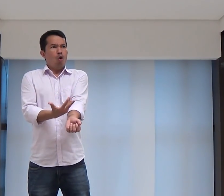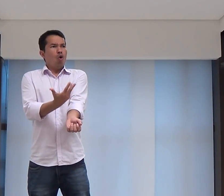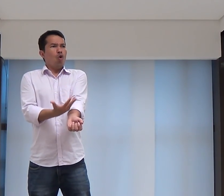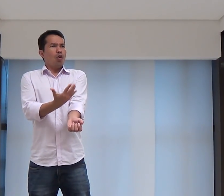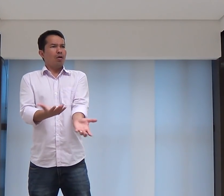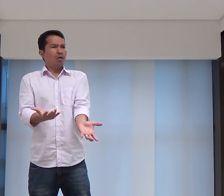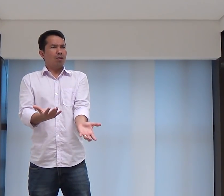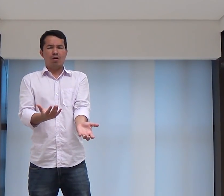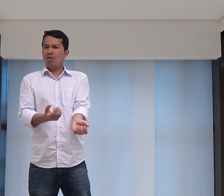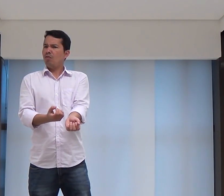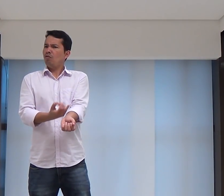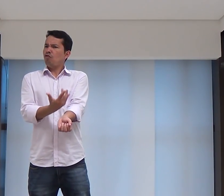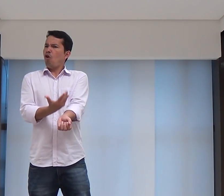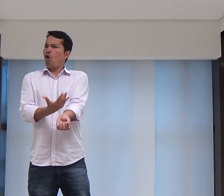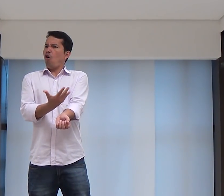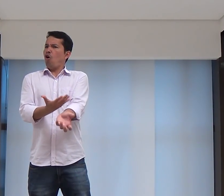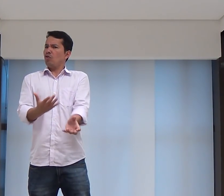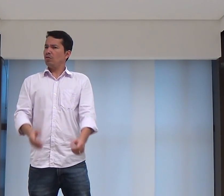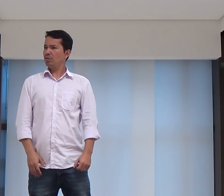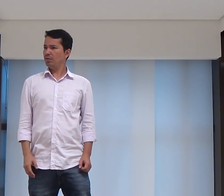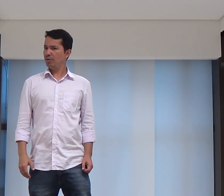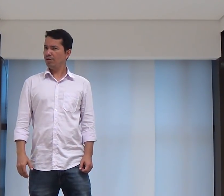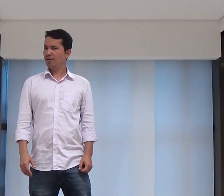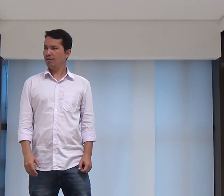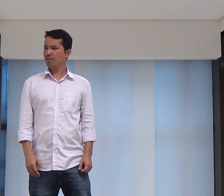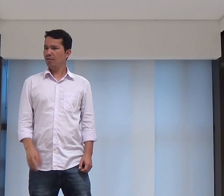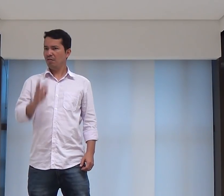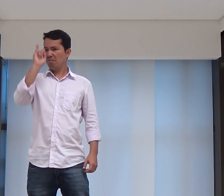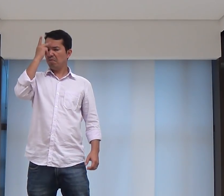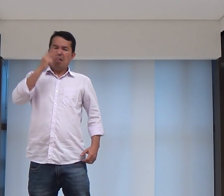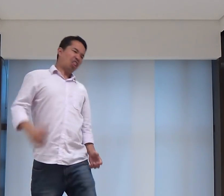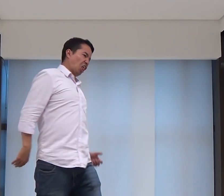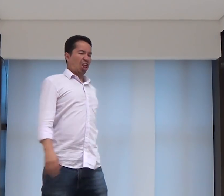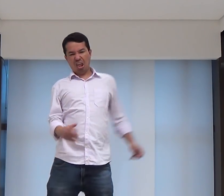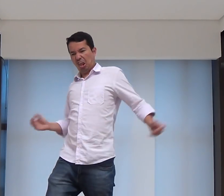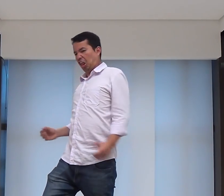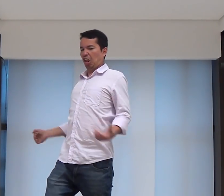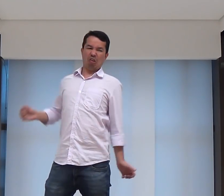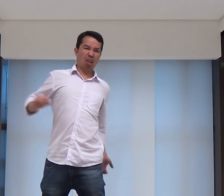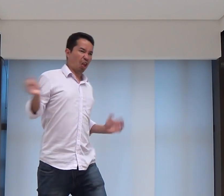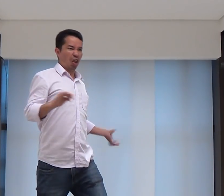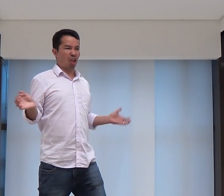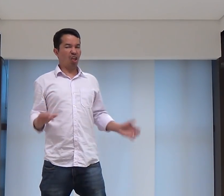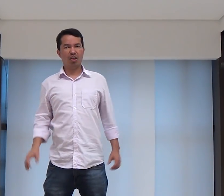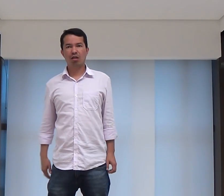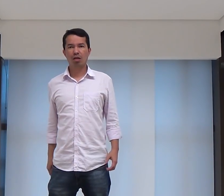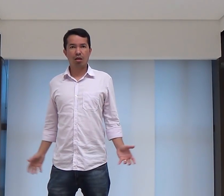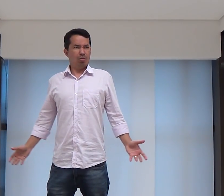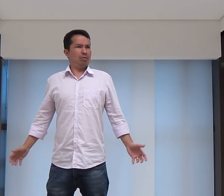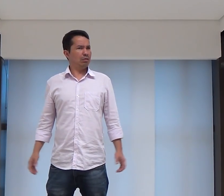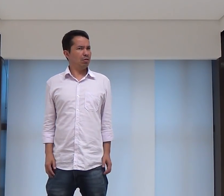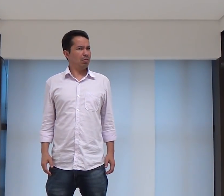nervoso, você se estressa facilmente, você se ira. De repente, tudo bem, de repente, tudo mal.